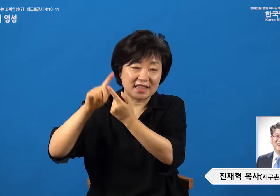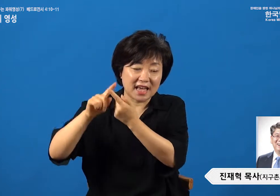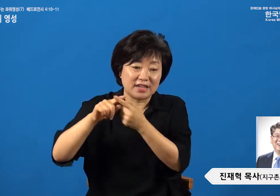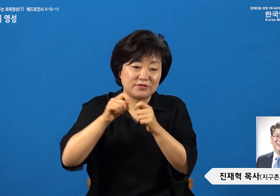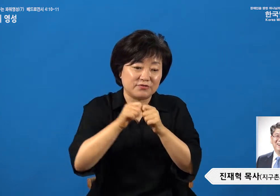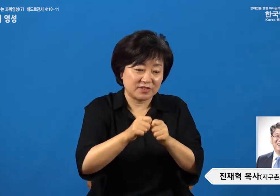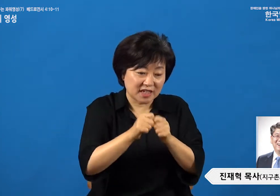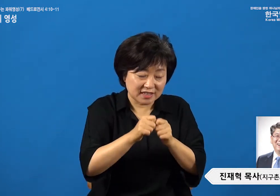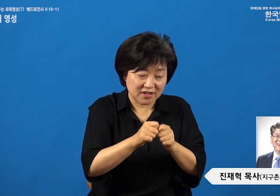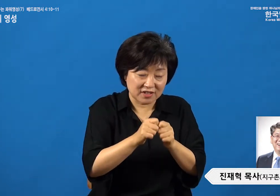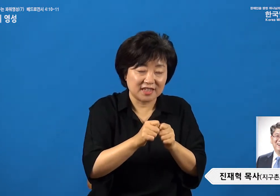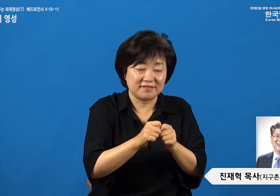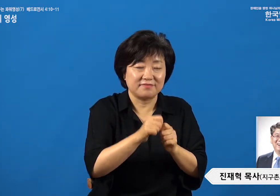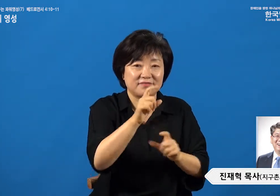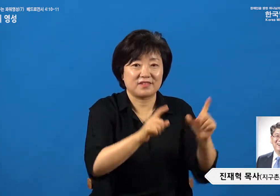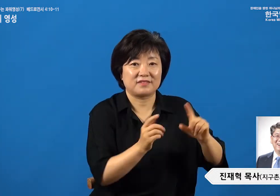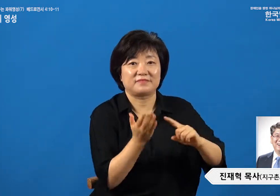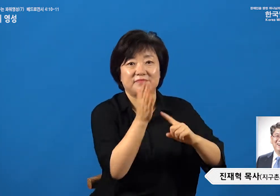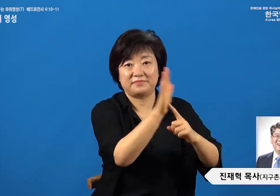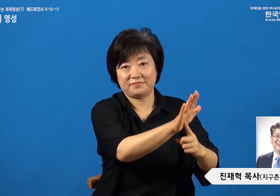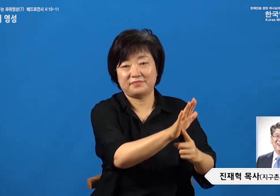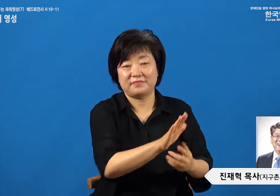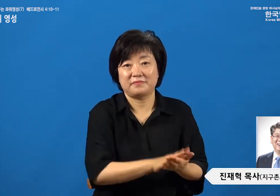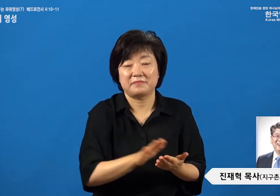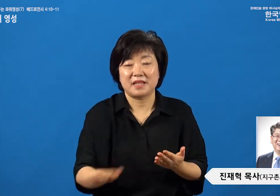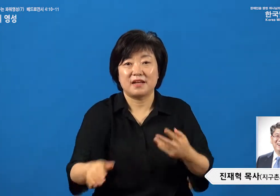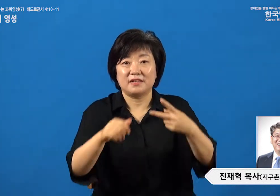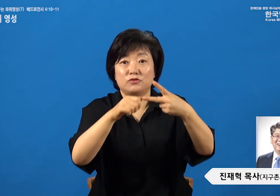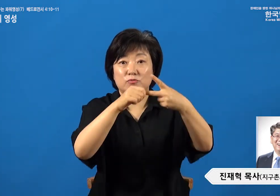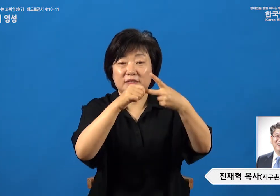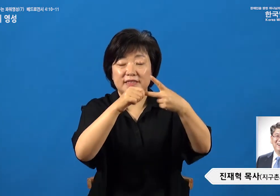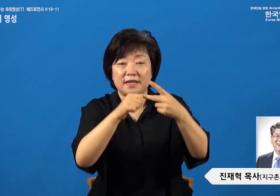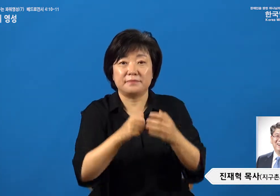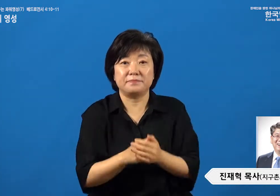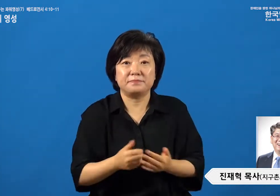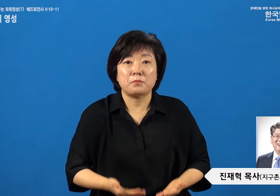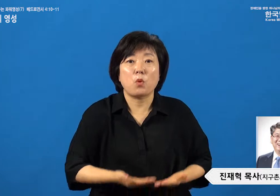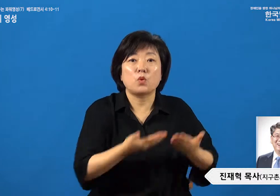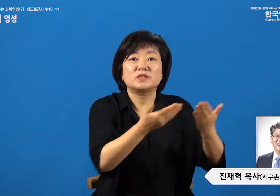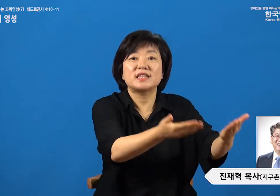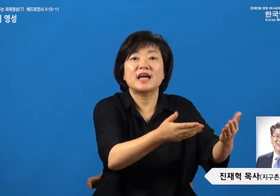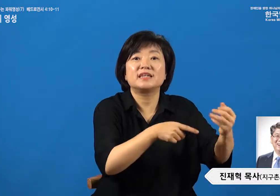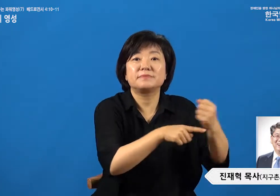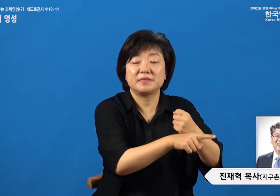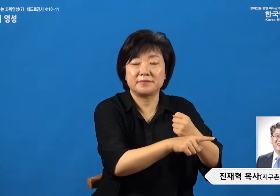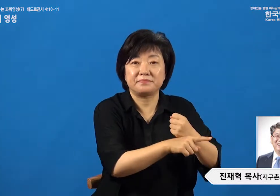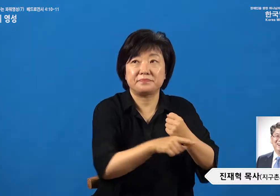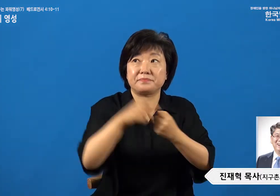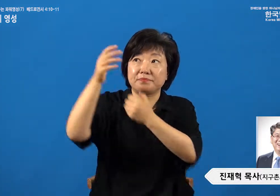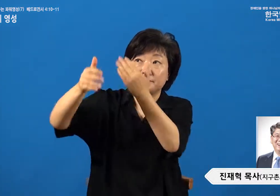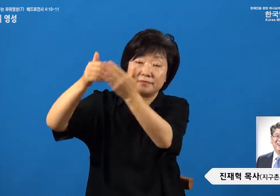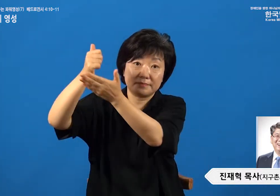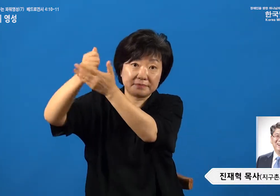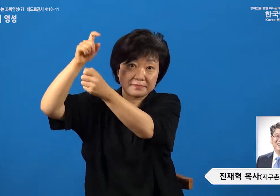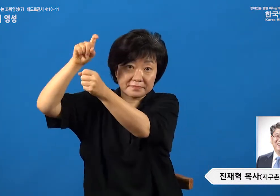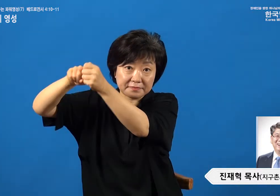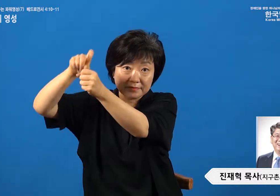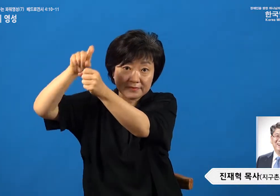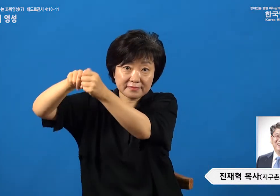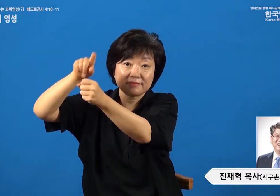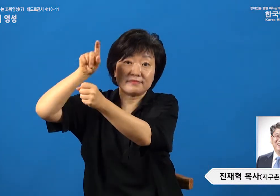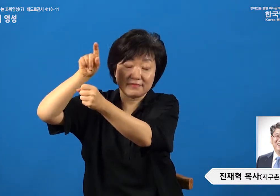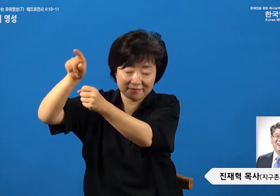구체적인 결과의 모습입니다. 두 번째로, 봉사는 하나님의